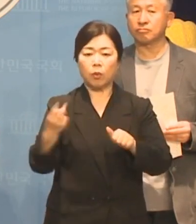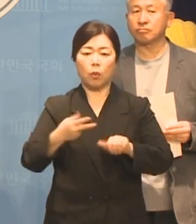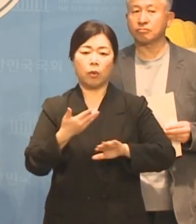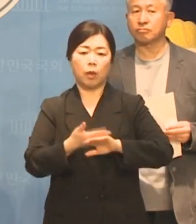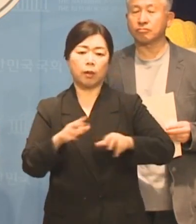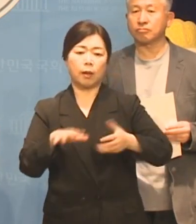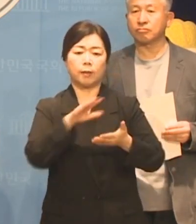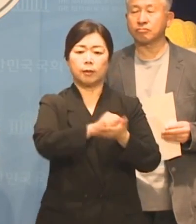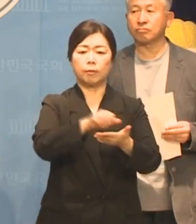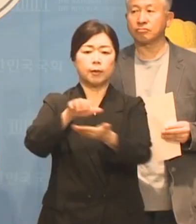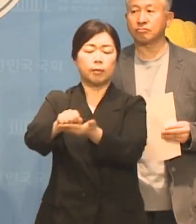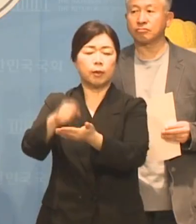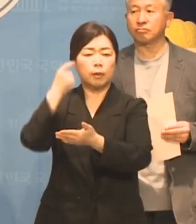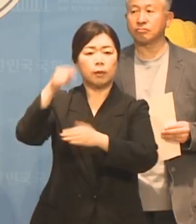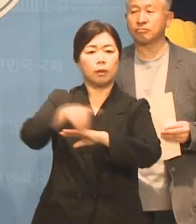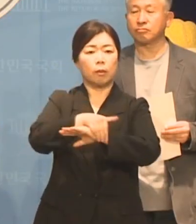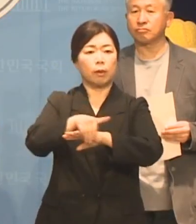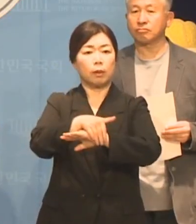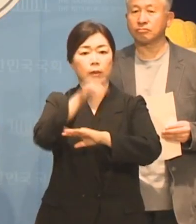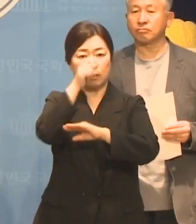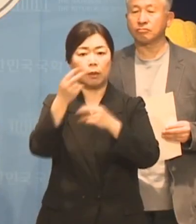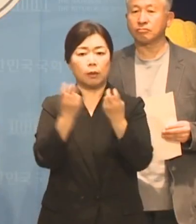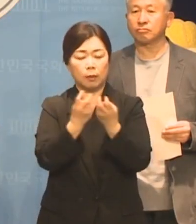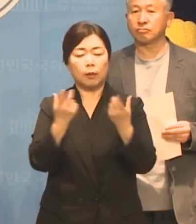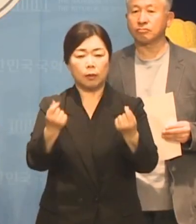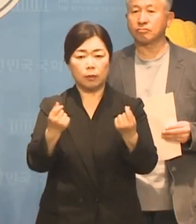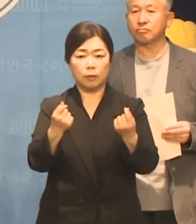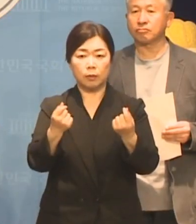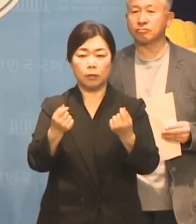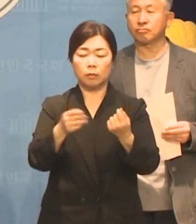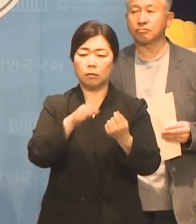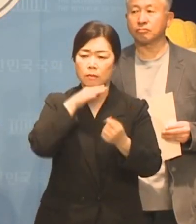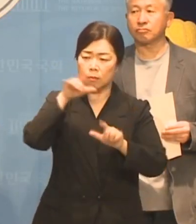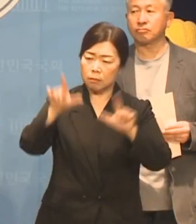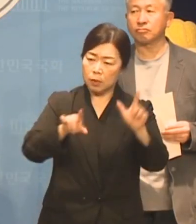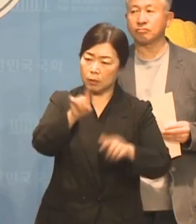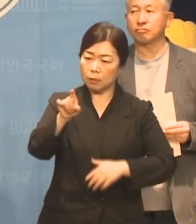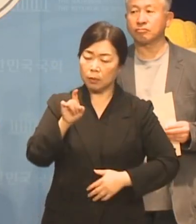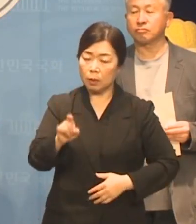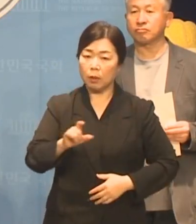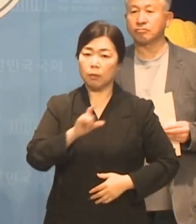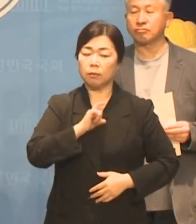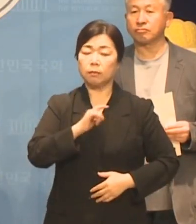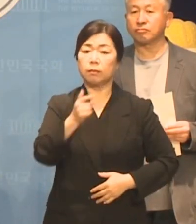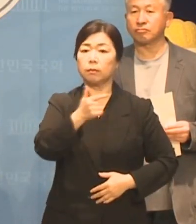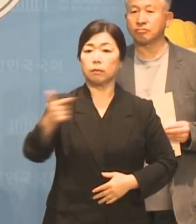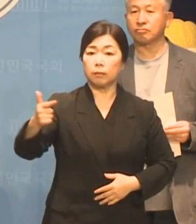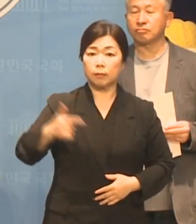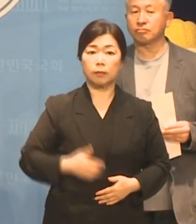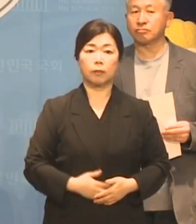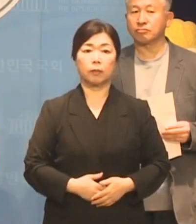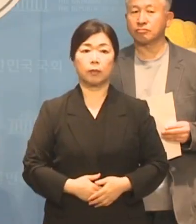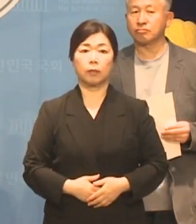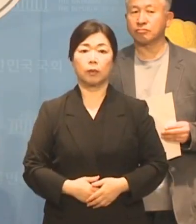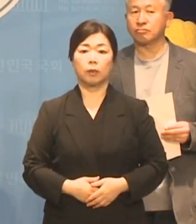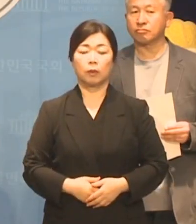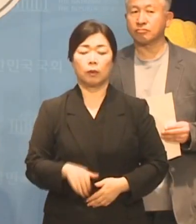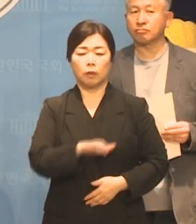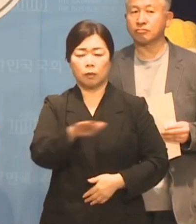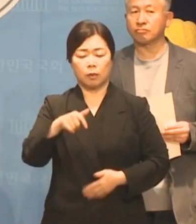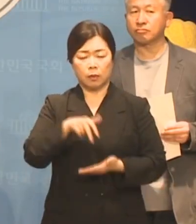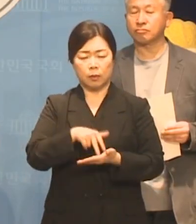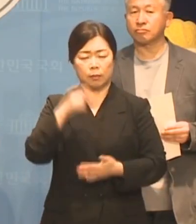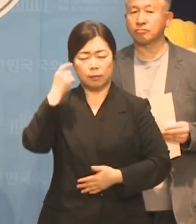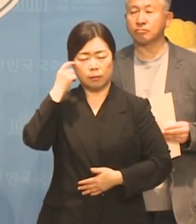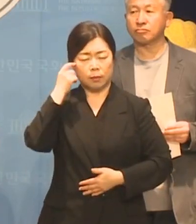대안을 내놓을 텐데 그것은 과연 어떠한 모습일까? 와 같은 의문을 그동안 우리의 뇌리를 떠날